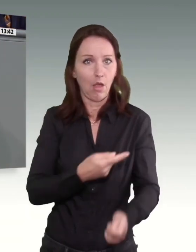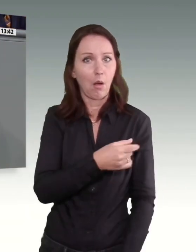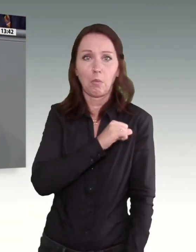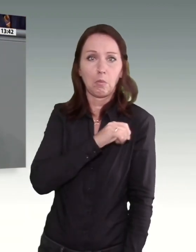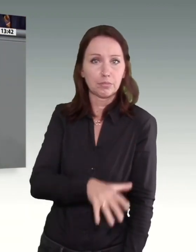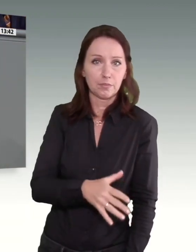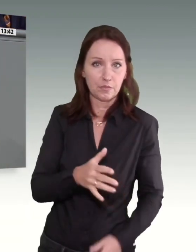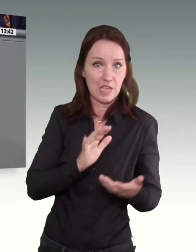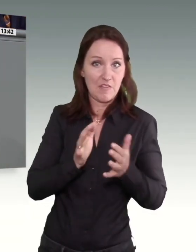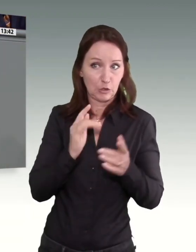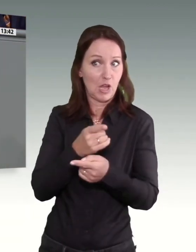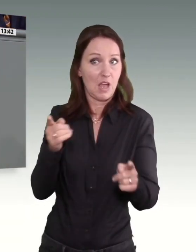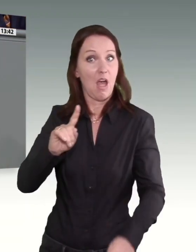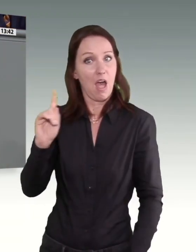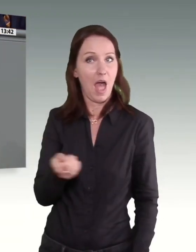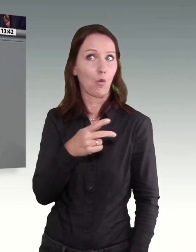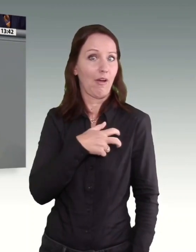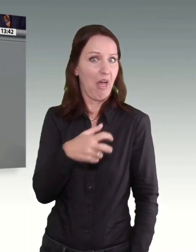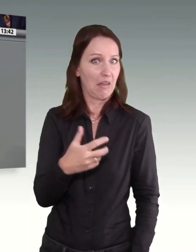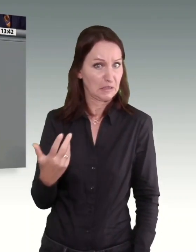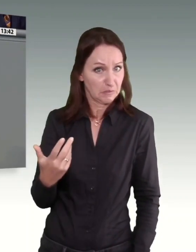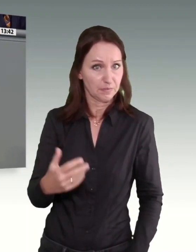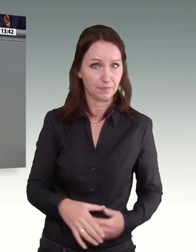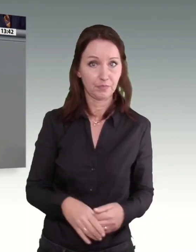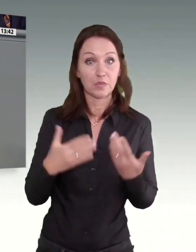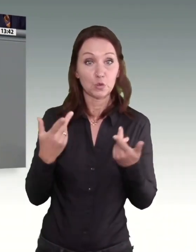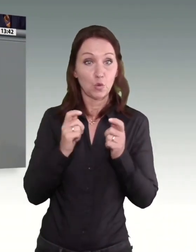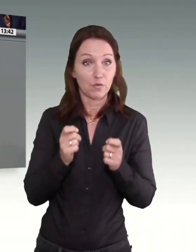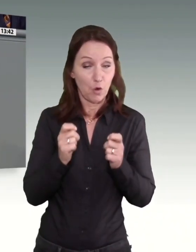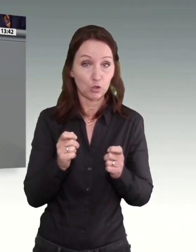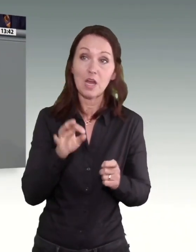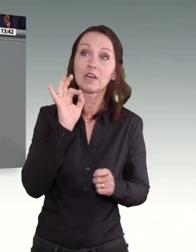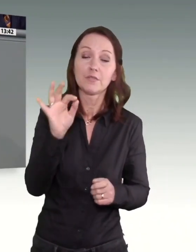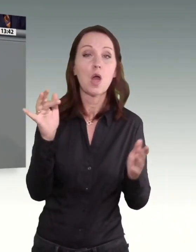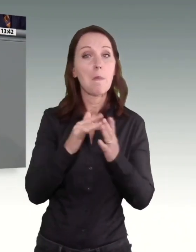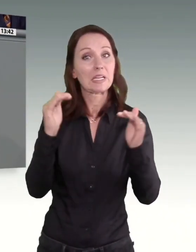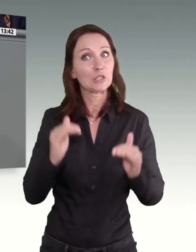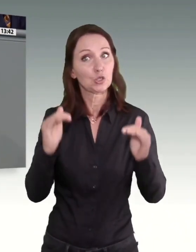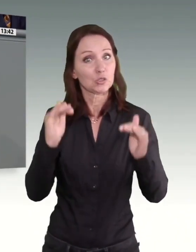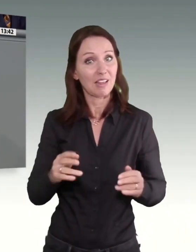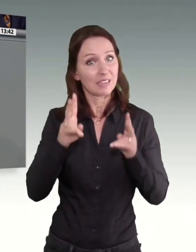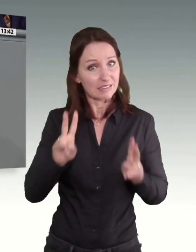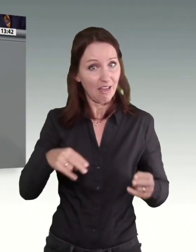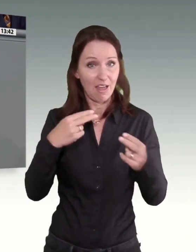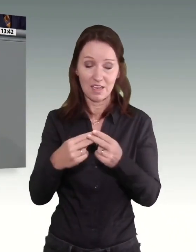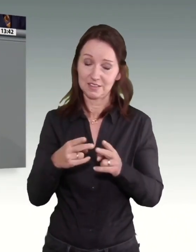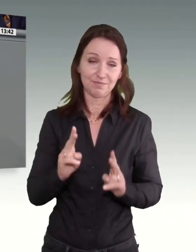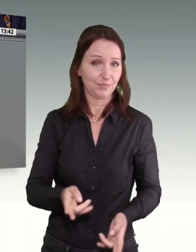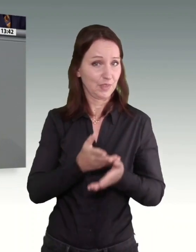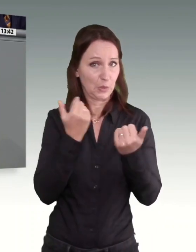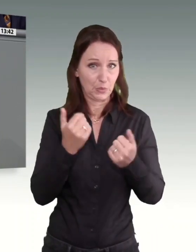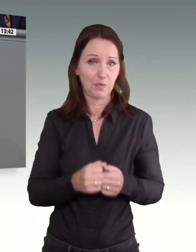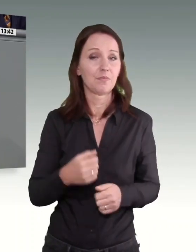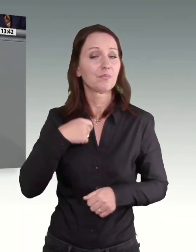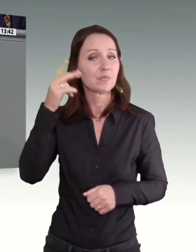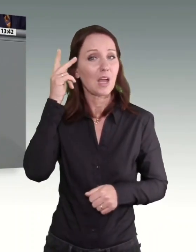alle den Reichen? Mittelstandsgerecht ist dieser Vorschlag definitiv nicht. Wir erinnern uns, in den letzten Monaten